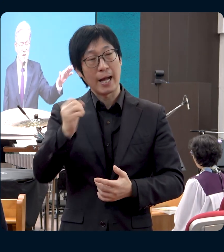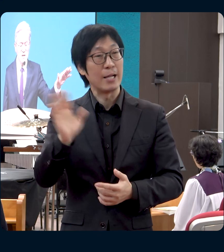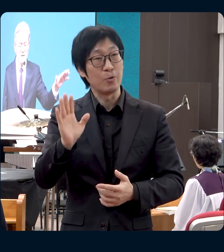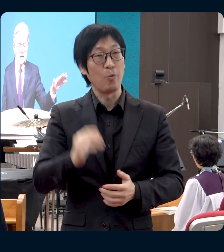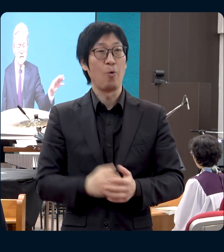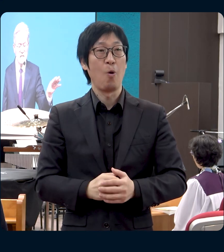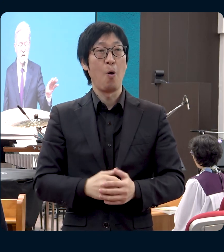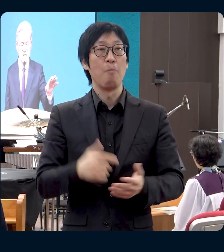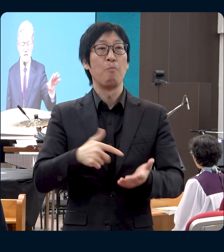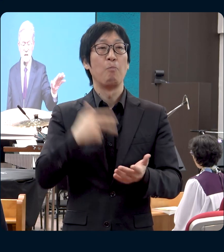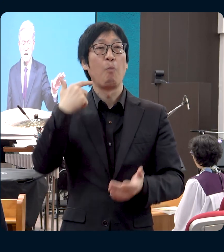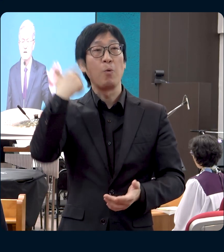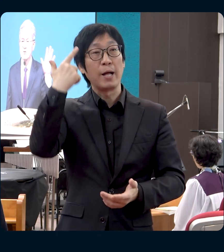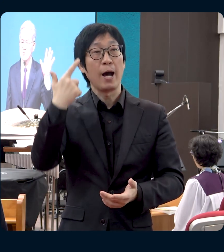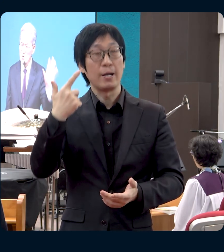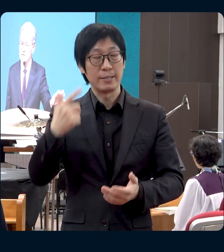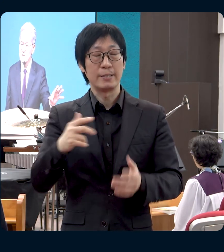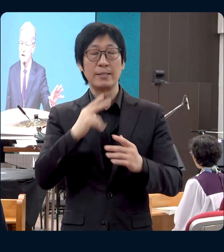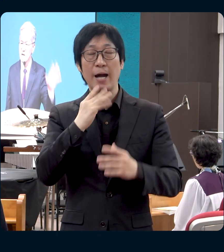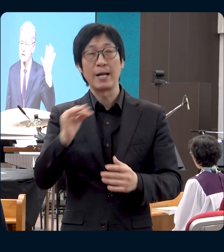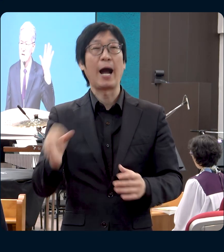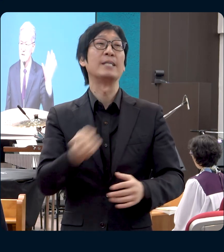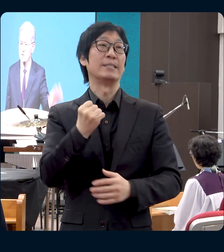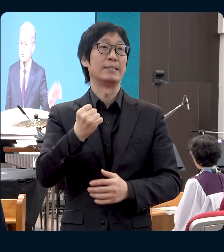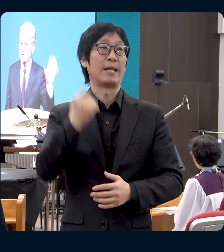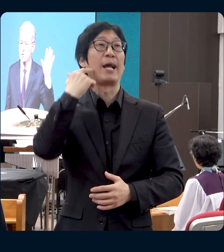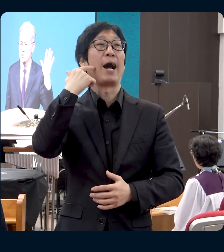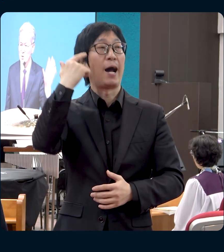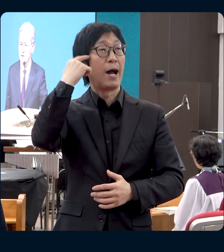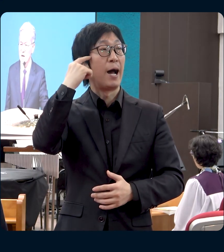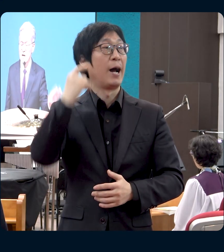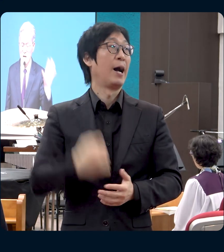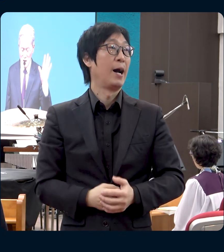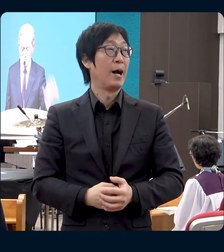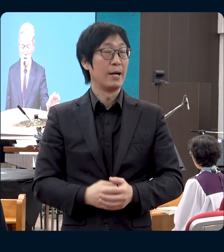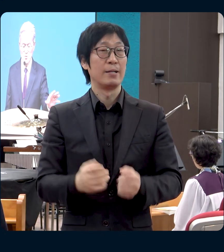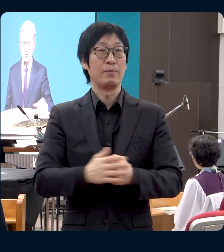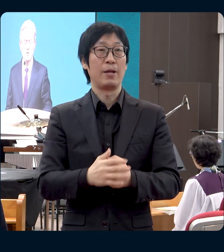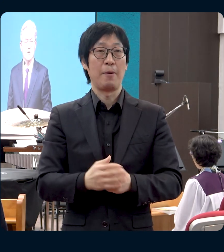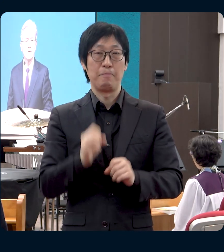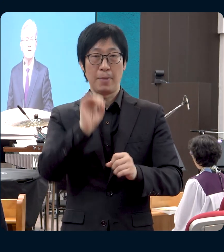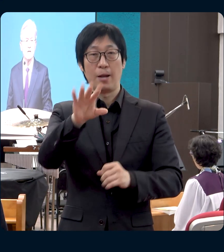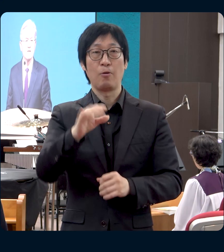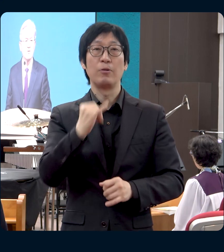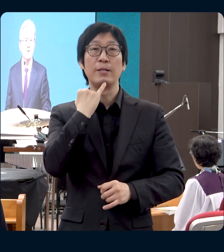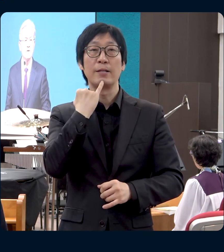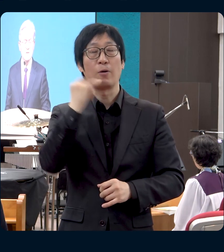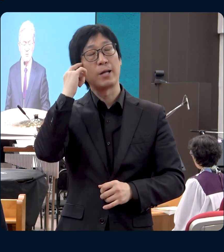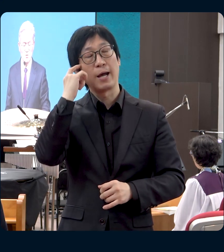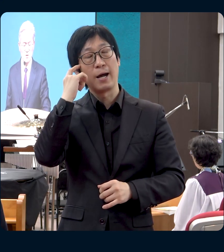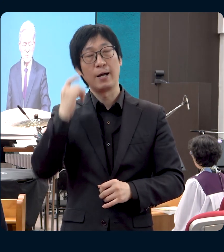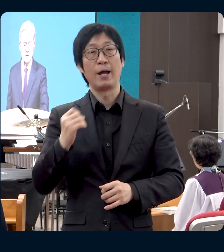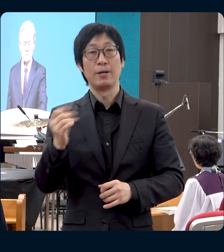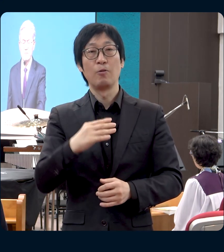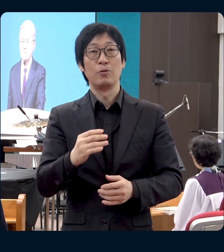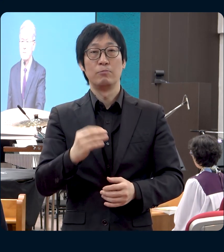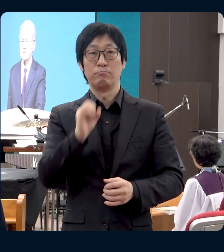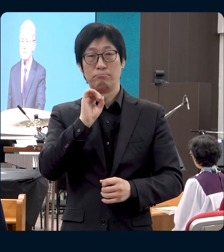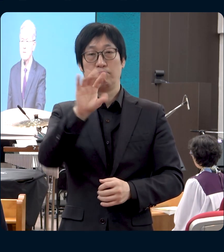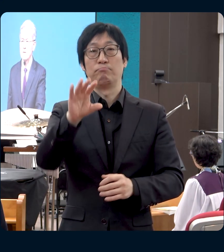있는 목회자들의 이야기니까 솔직하게 나누는 것이 좋겠다 하는 마음을 주셔서 그래서 나누었습니다.